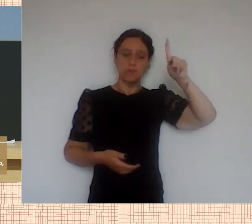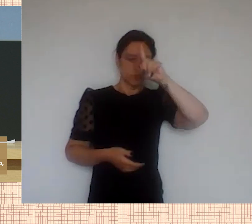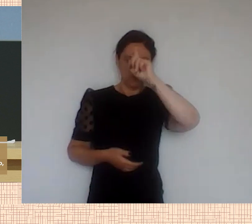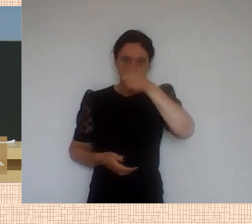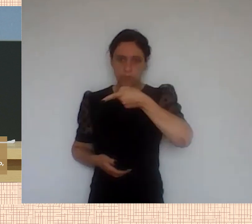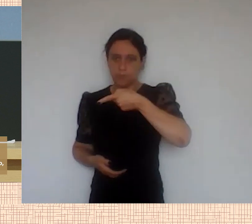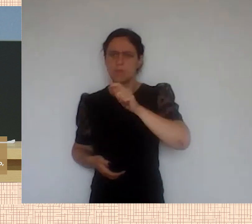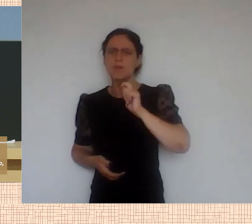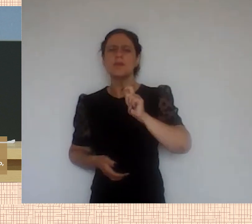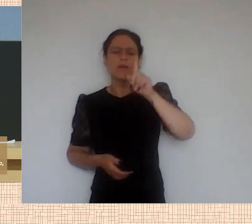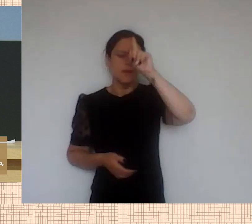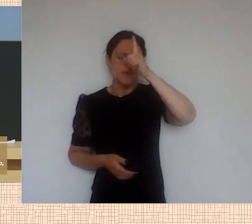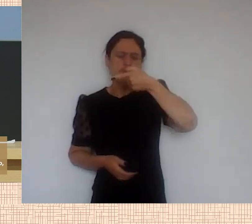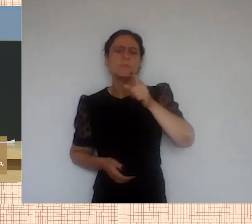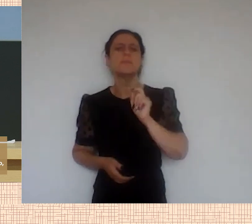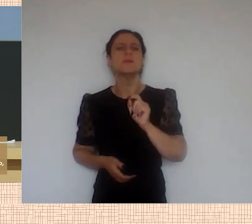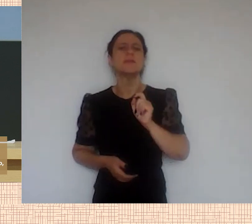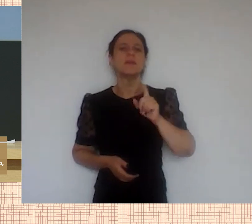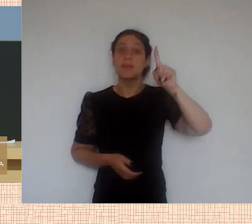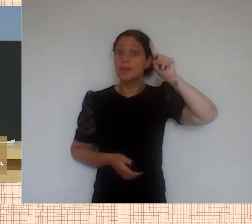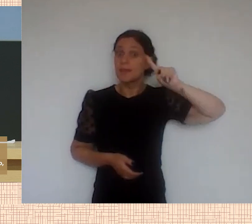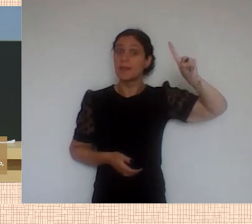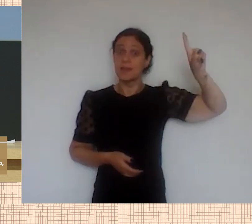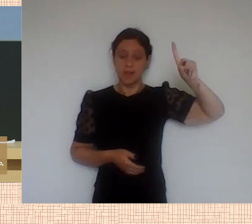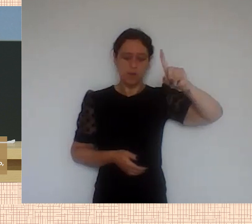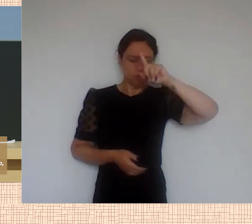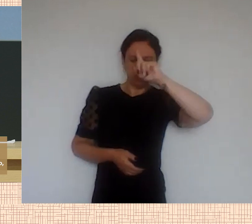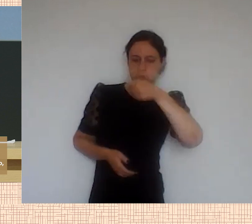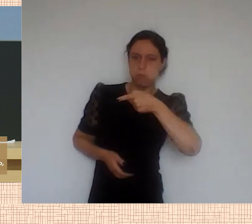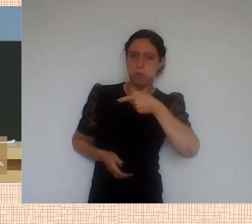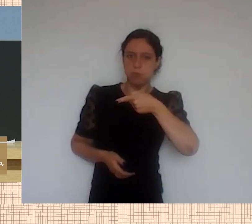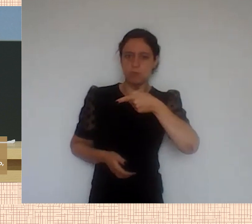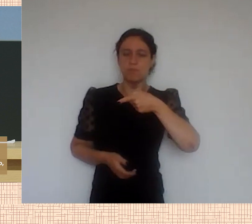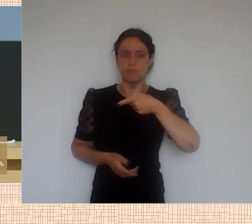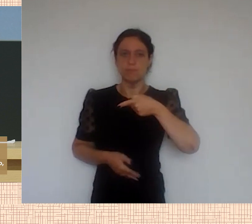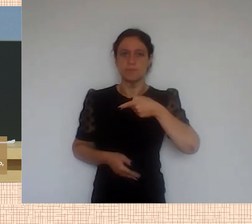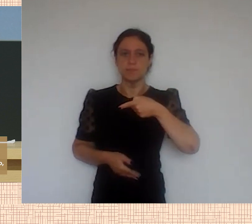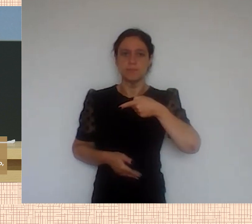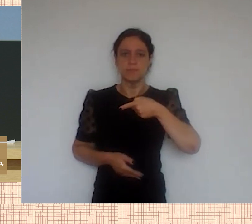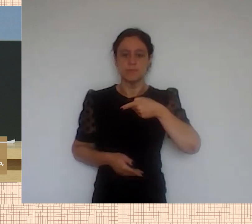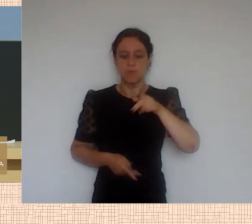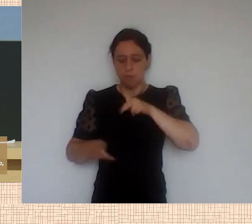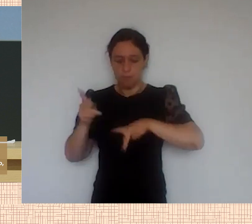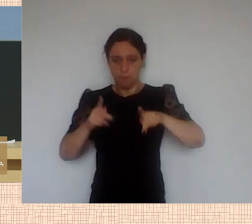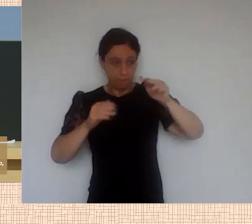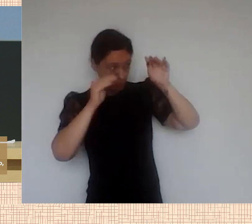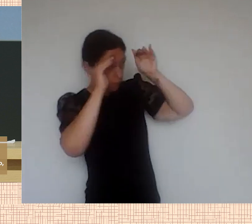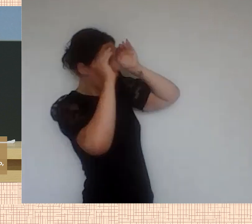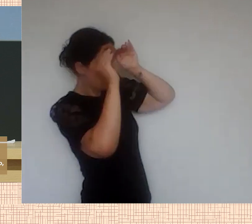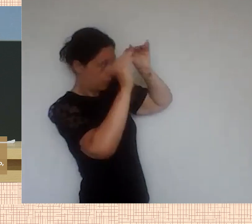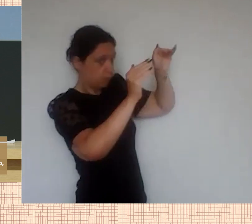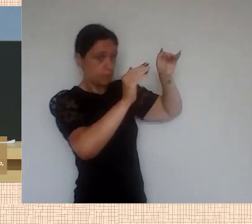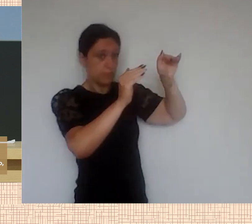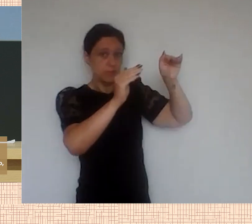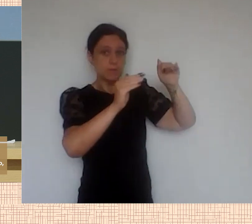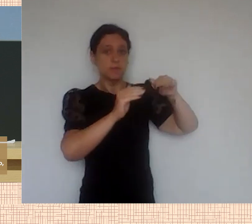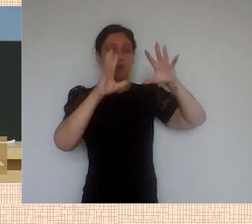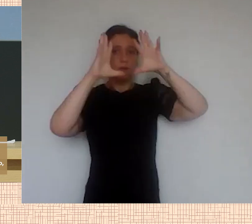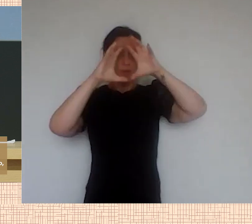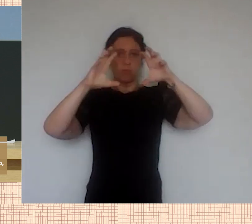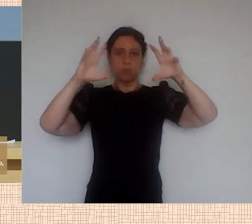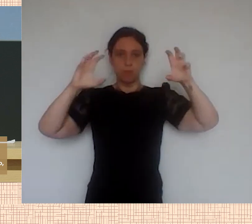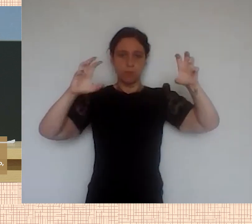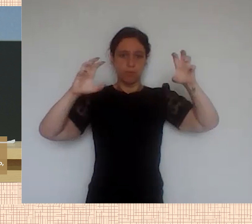Israel partiam, e segundo o mandado do Senhor, se acampavam. Por todo o tempo em que a nuvem pairava sobre o